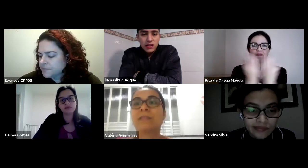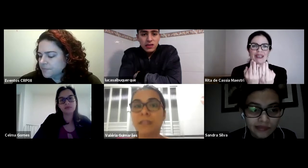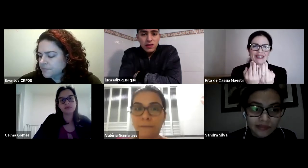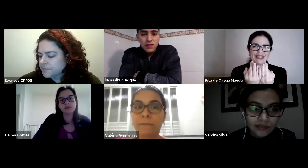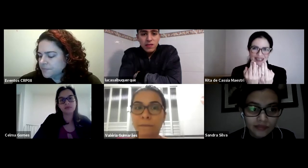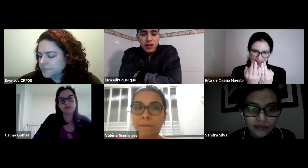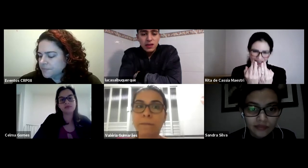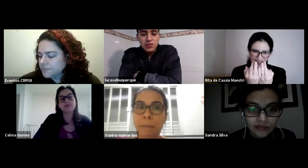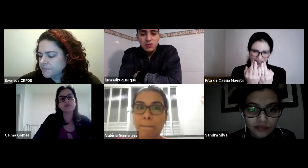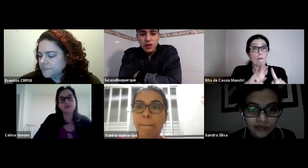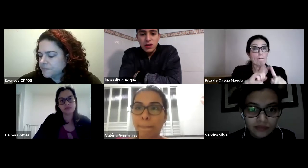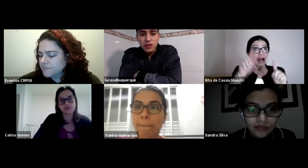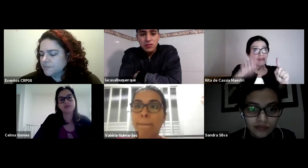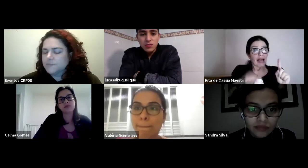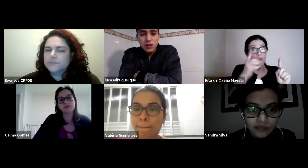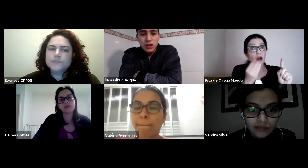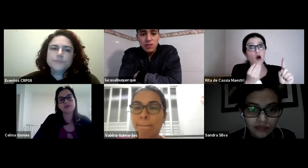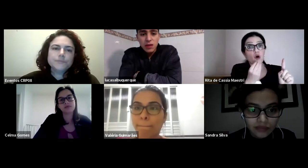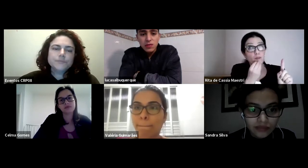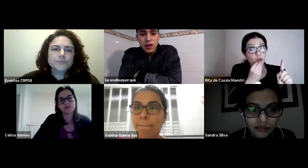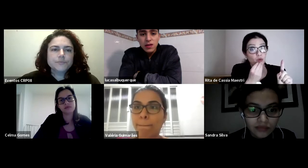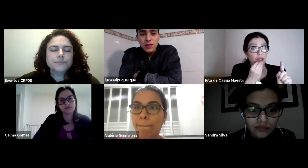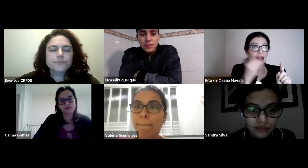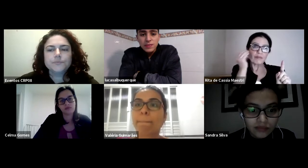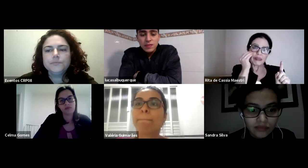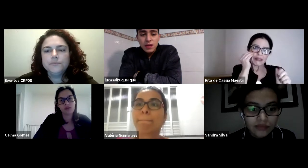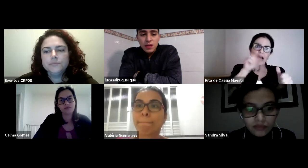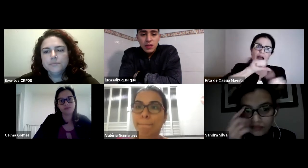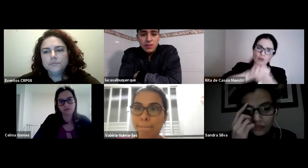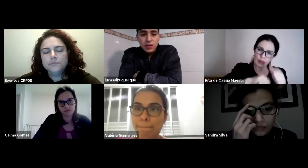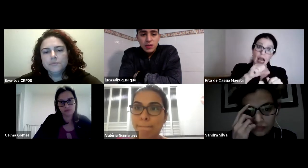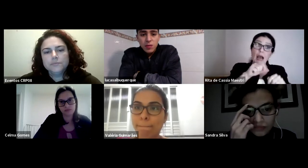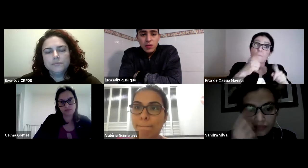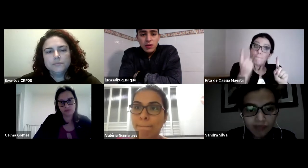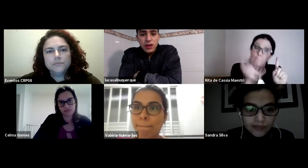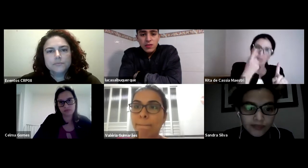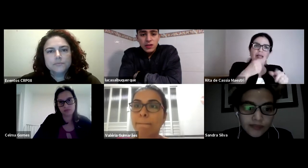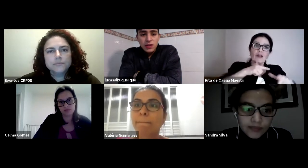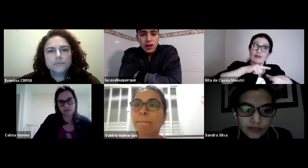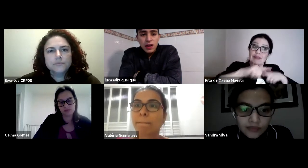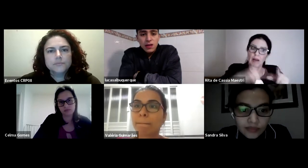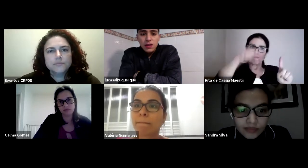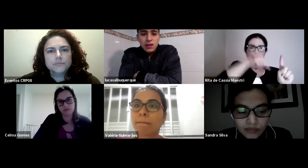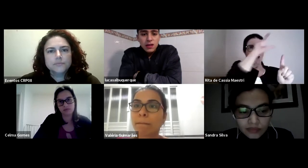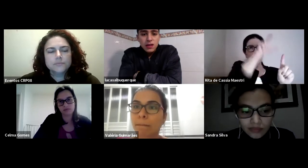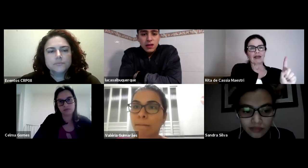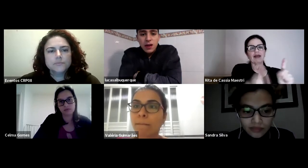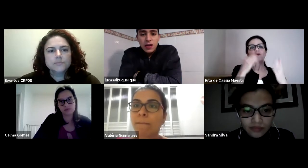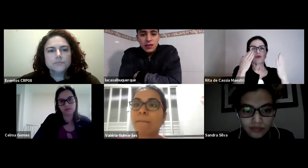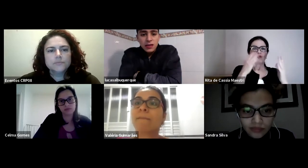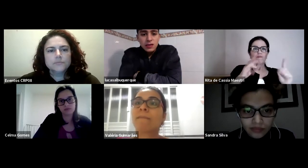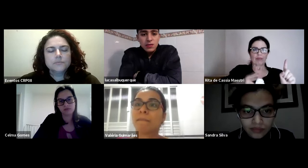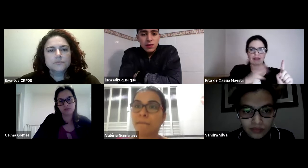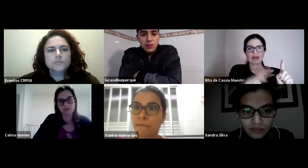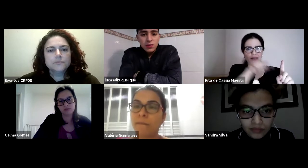vem a questão da família estar junto ali no atendimento, né? Mas pode ser uma oportunidade de você tentar, né, trabalhar